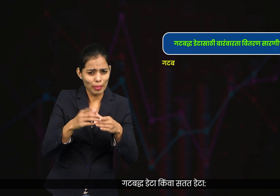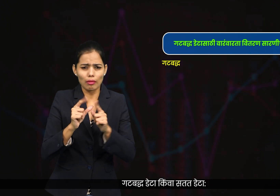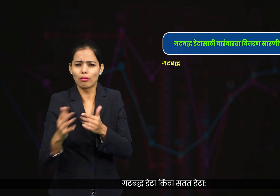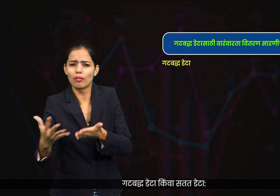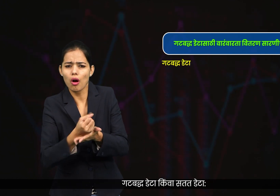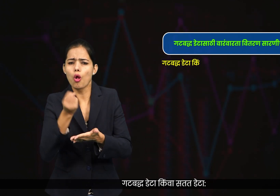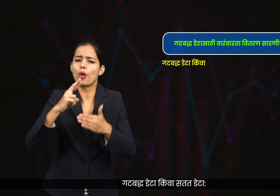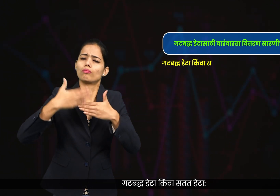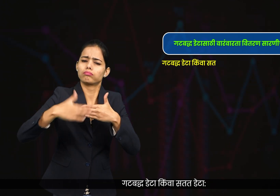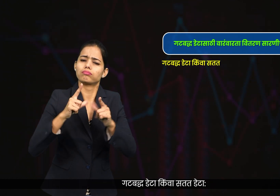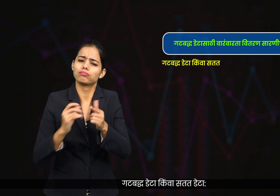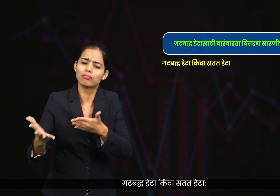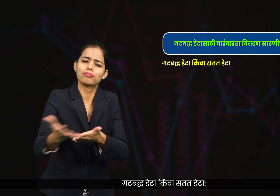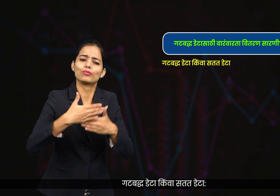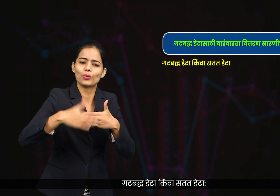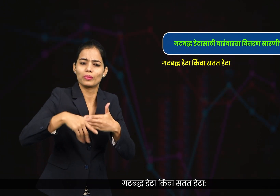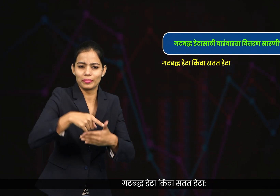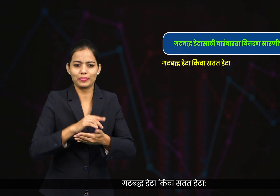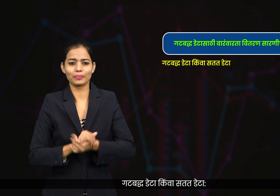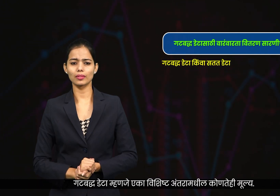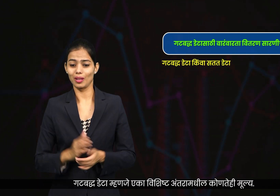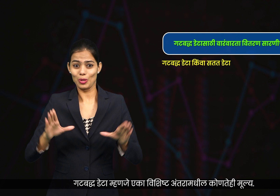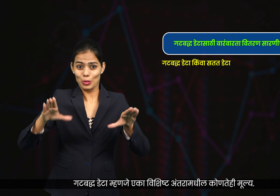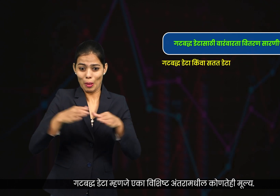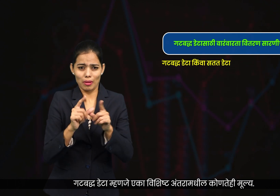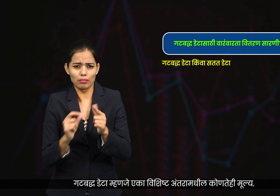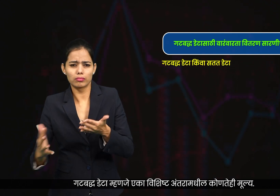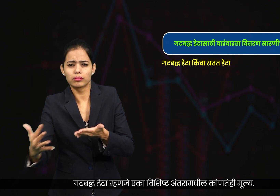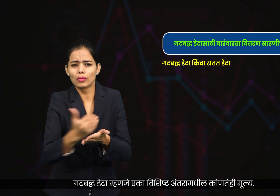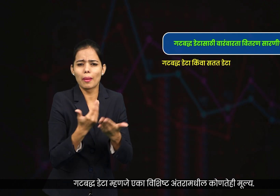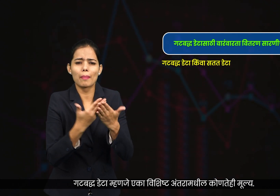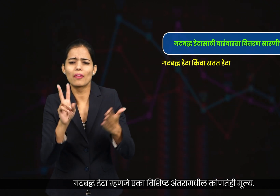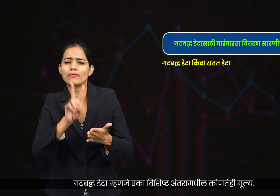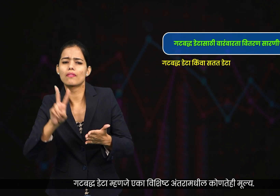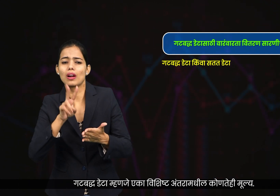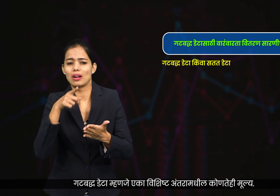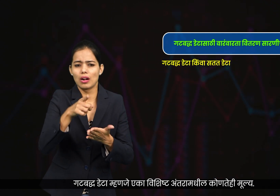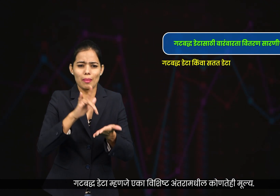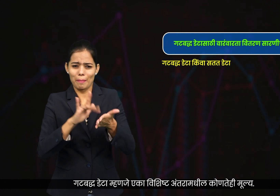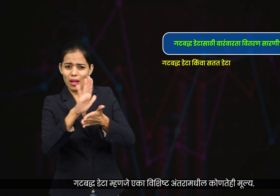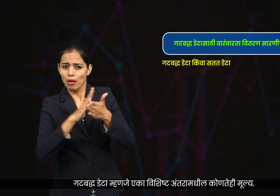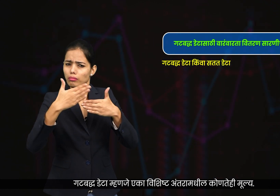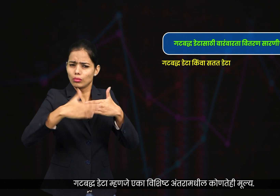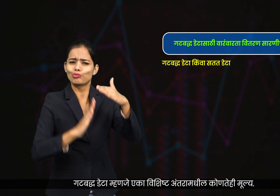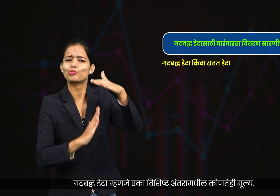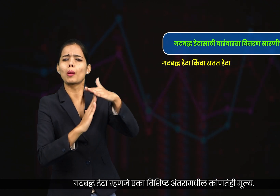गटबद्ध डेटा किंवा सतत डेटा. गटबद्ध डेटा म्हणजे एका विशिष्ट अंतरामधील कोणतेही